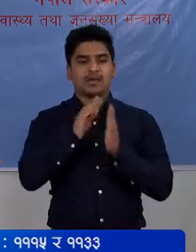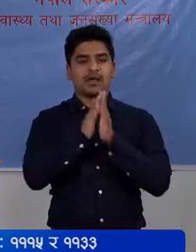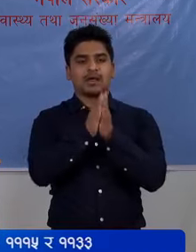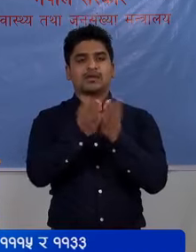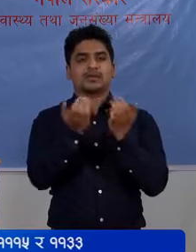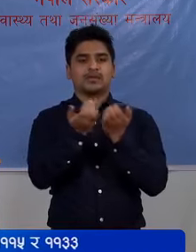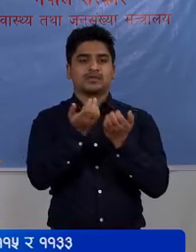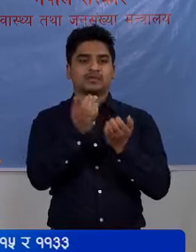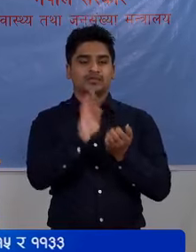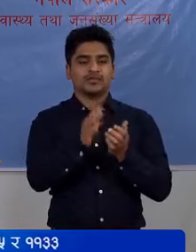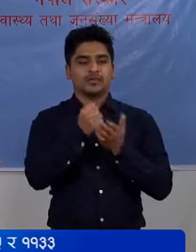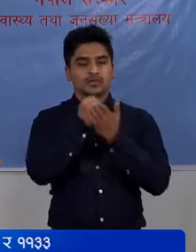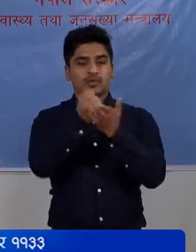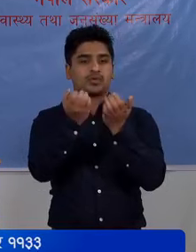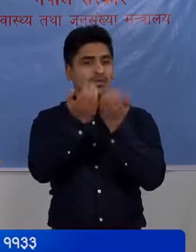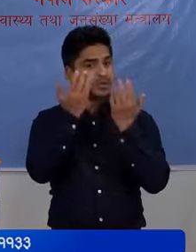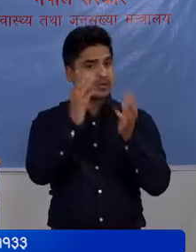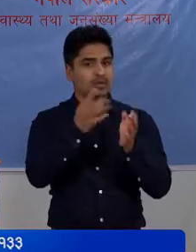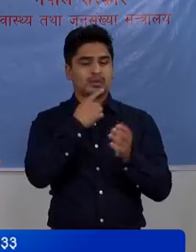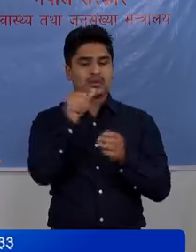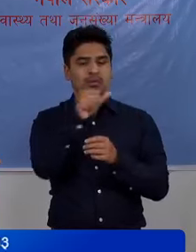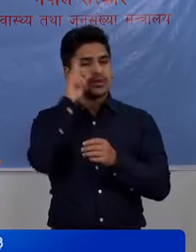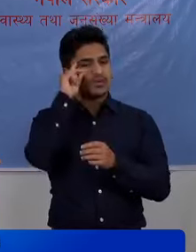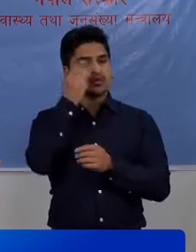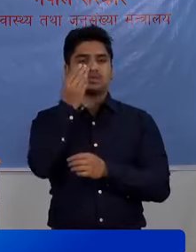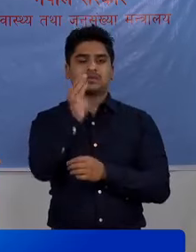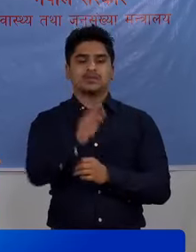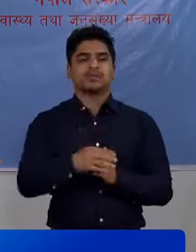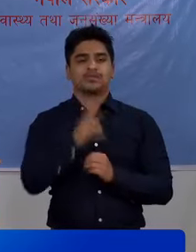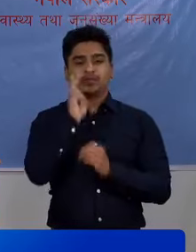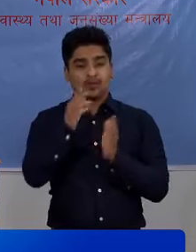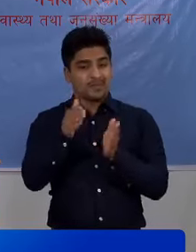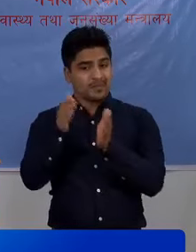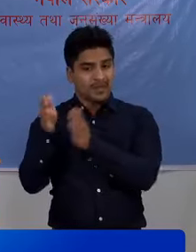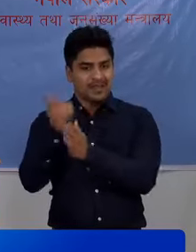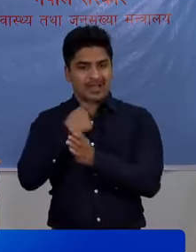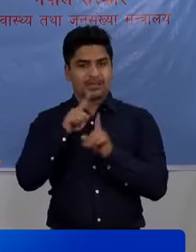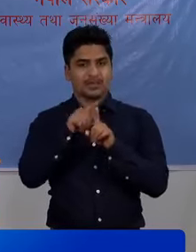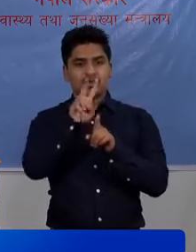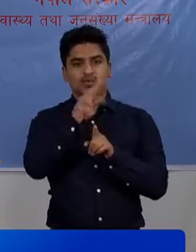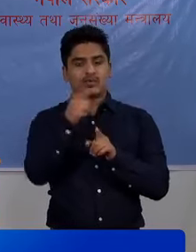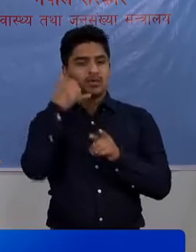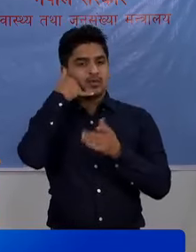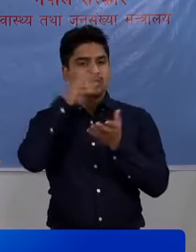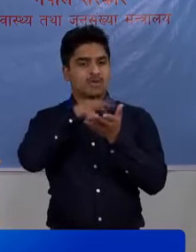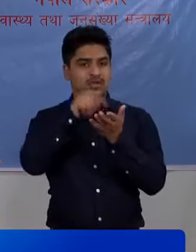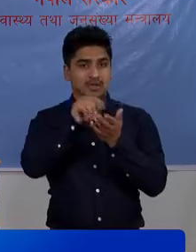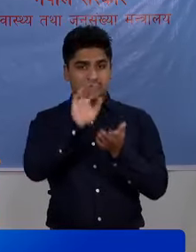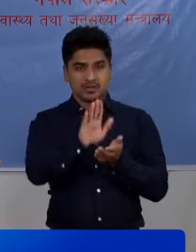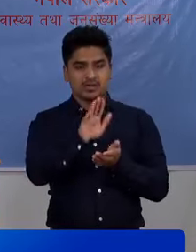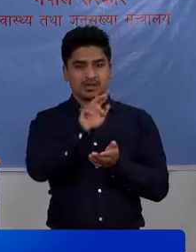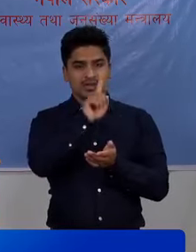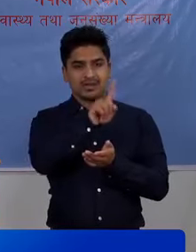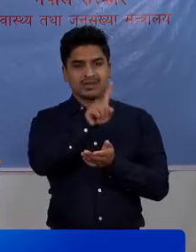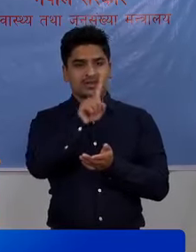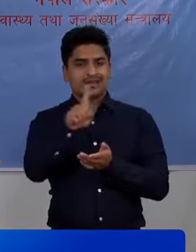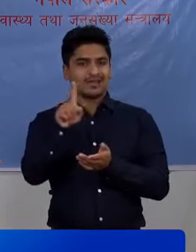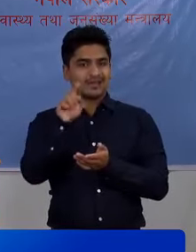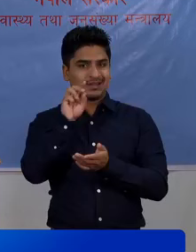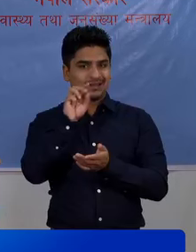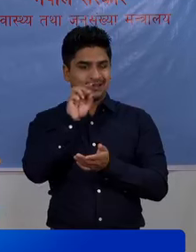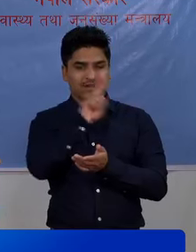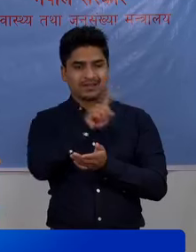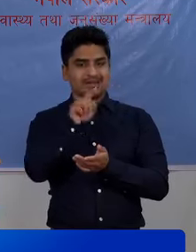आगरा गर्शो तेउश्वा कर यहां हरू सहजु छ convencidd हामी संगा दोईवटा कॉल सेंटर संग एगार त्यां तिस्रा एगार पंद्र